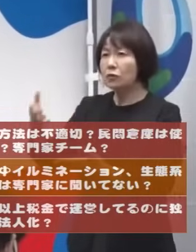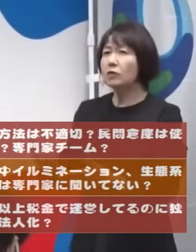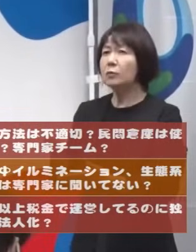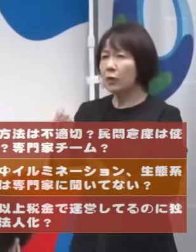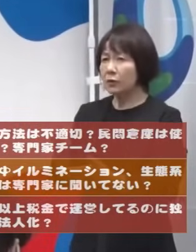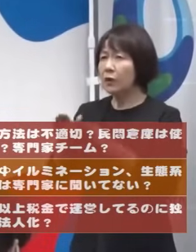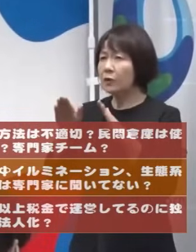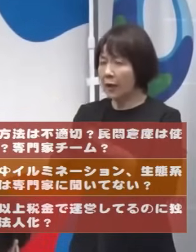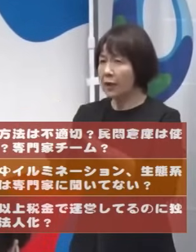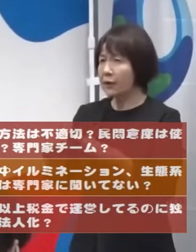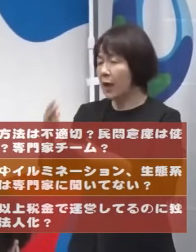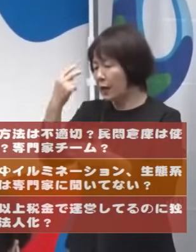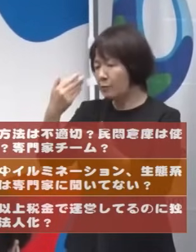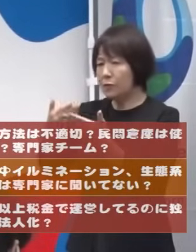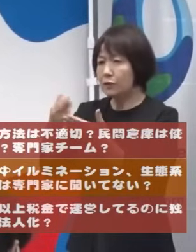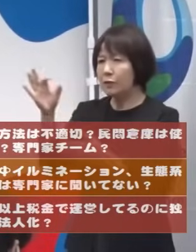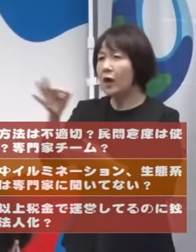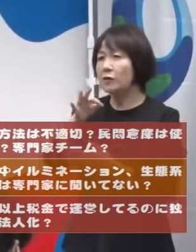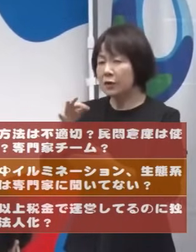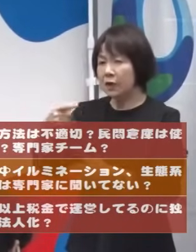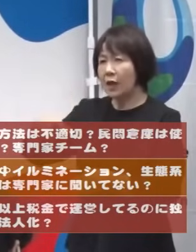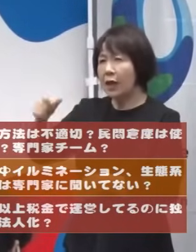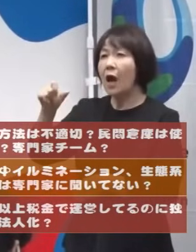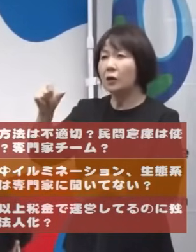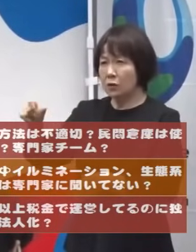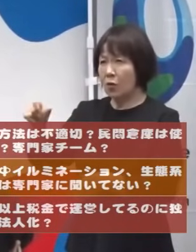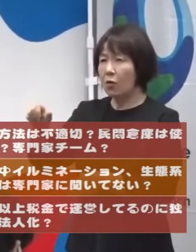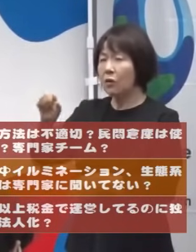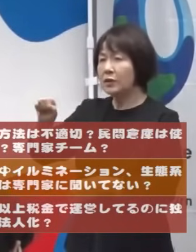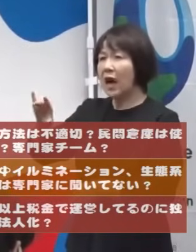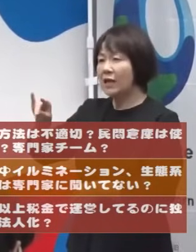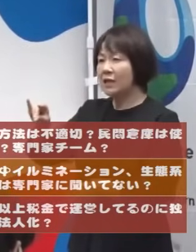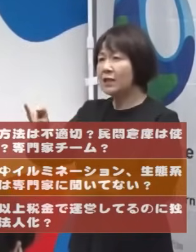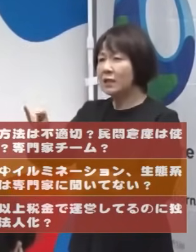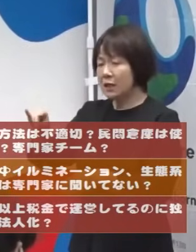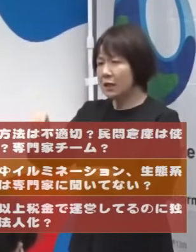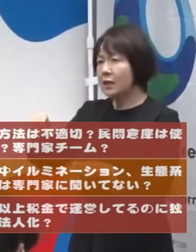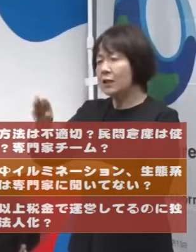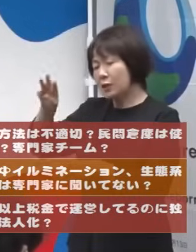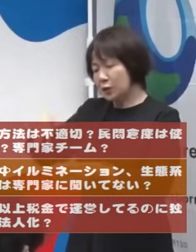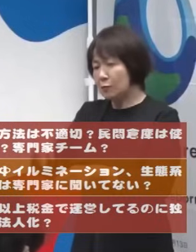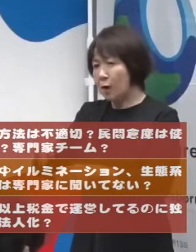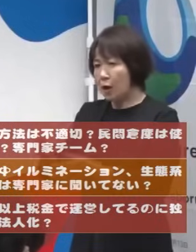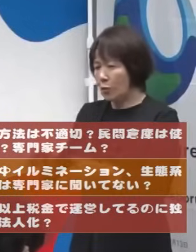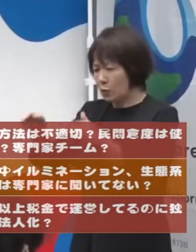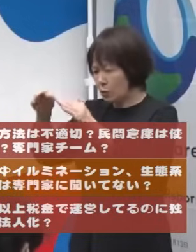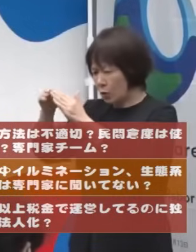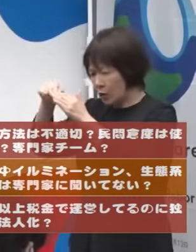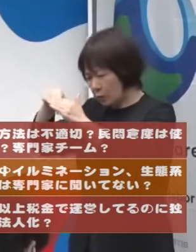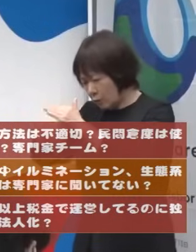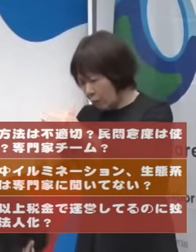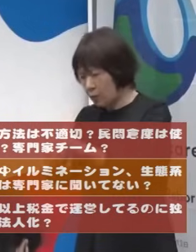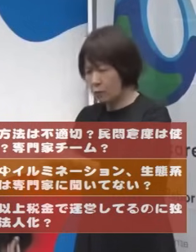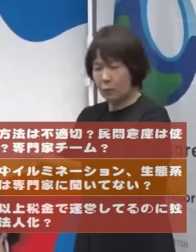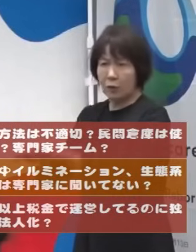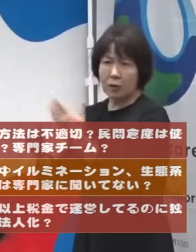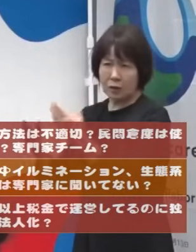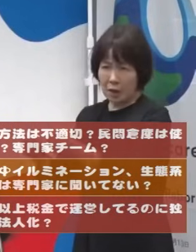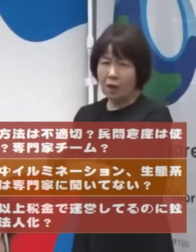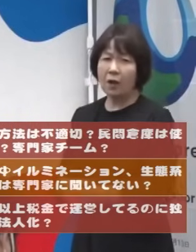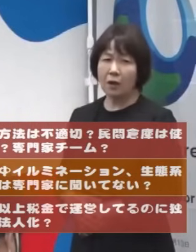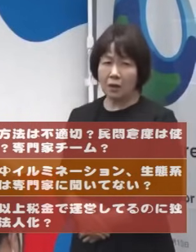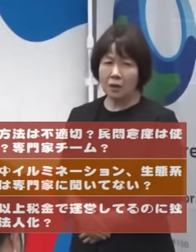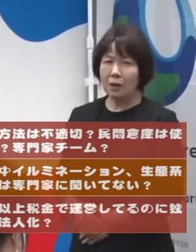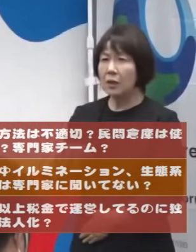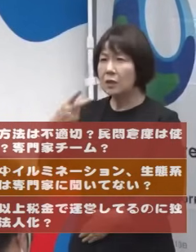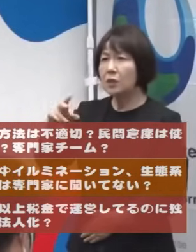の現代美術作品105点がですね、先島庁舎の地下3階の駐車場に保管されていたという報道がありました。評価額